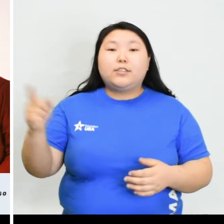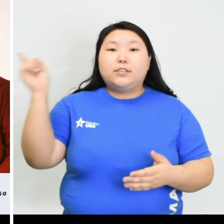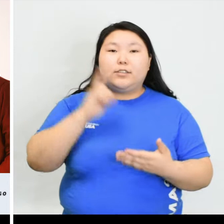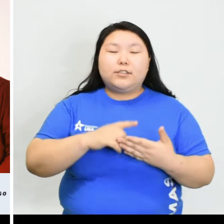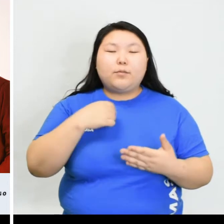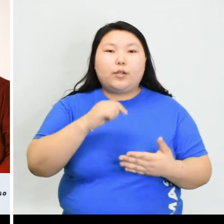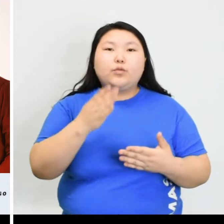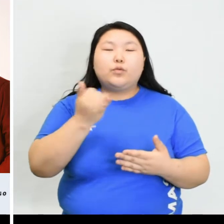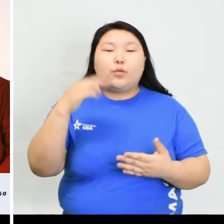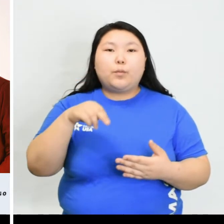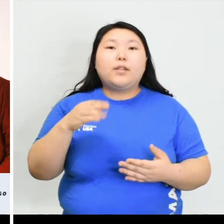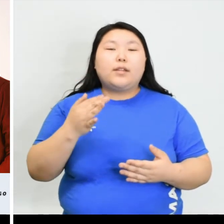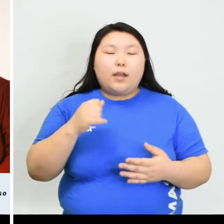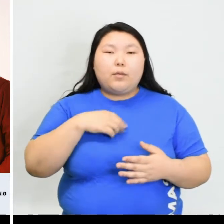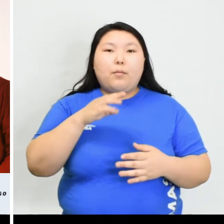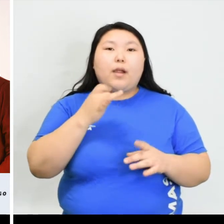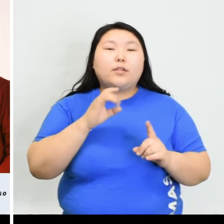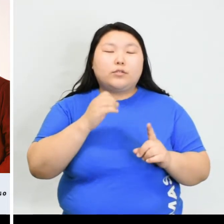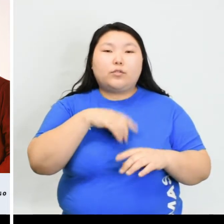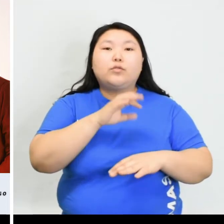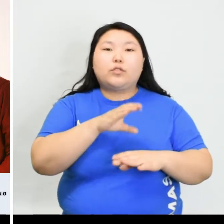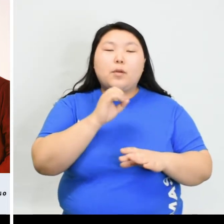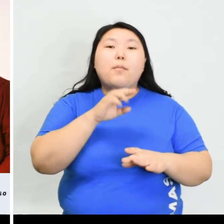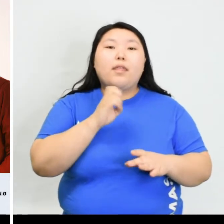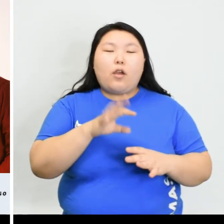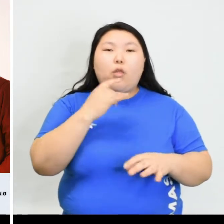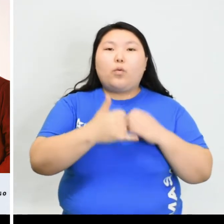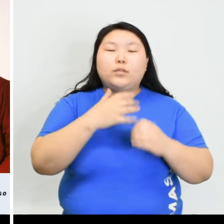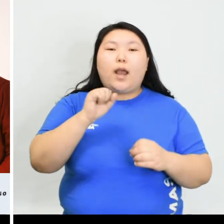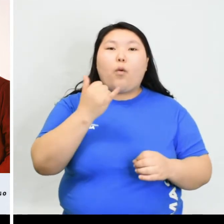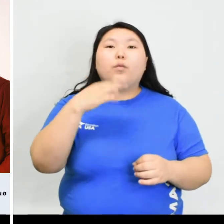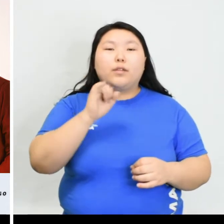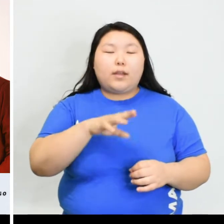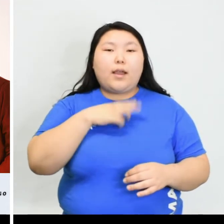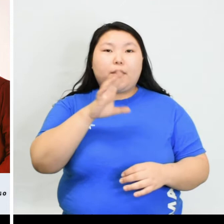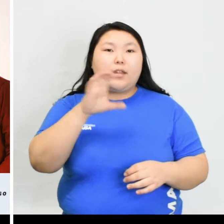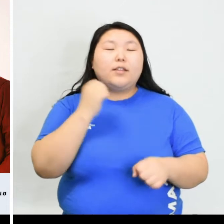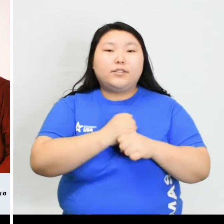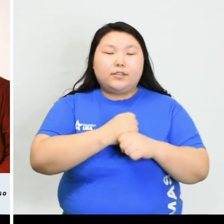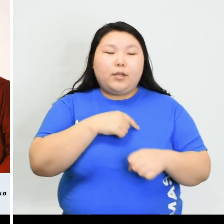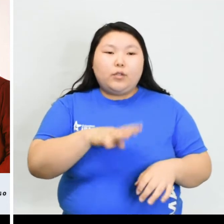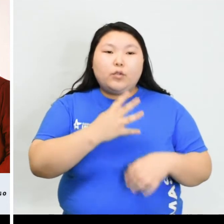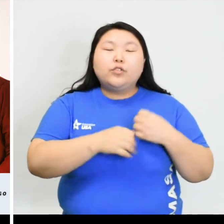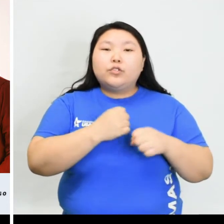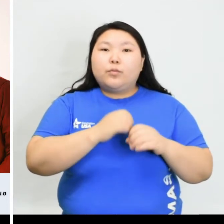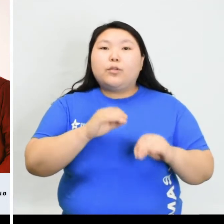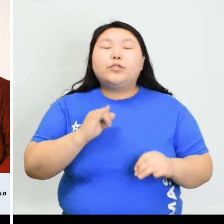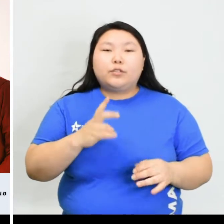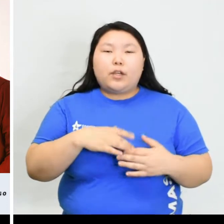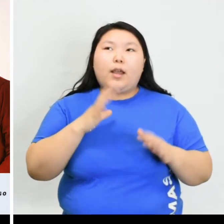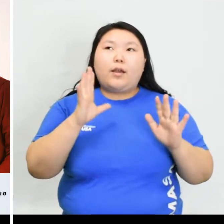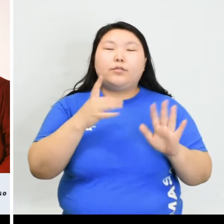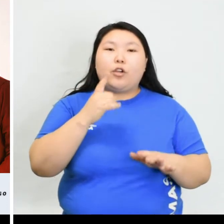Тэгээ эндээ хурж ирээд би чинь шууд PwC гээд PricewaterhouseCoopers гээд олон улсын аудитинг компани би ажилласан. Тэнд чинь 4 жил болсноо